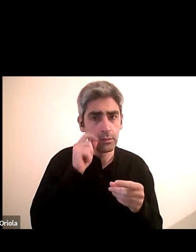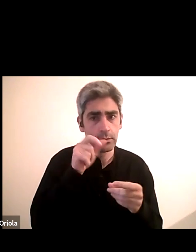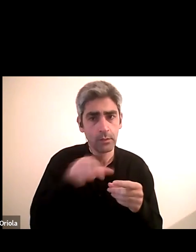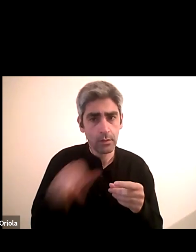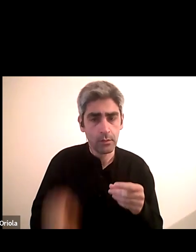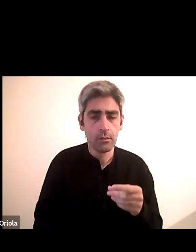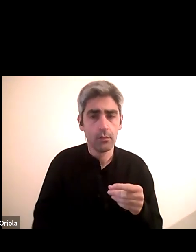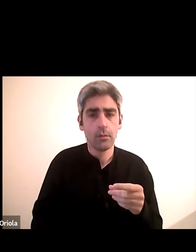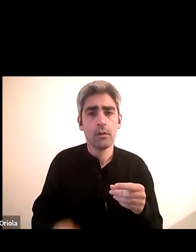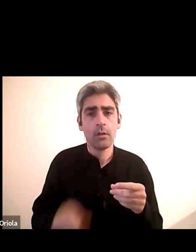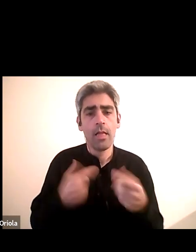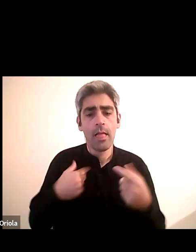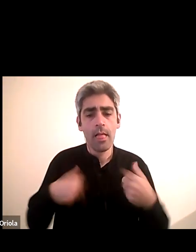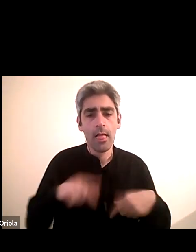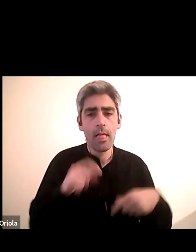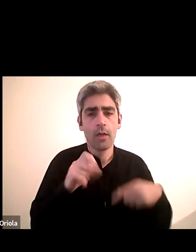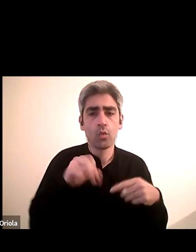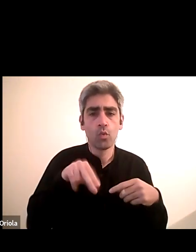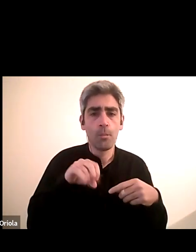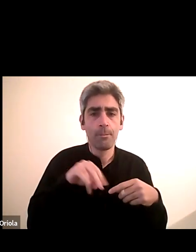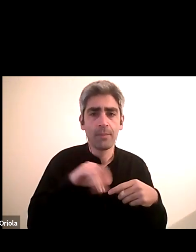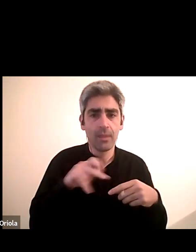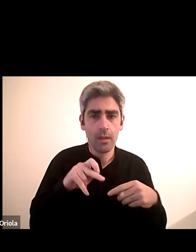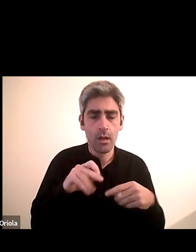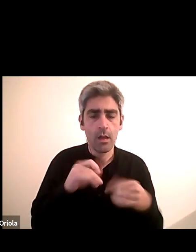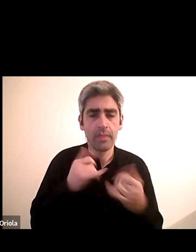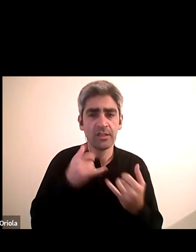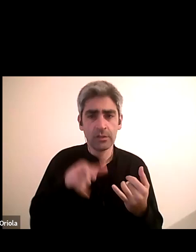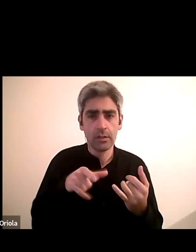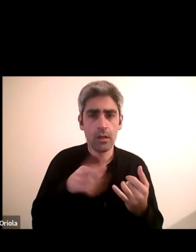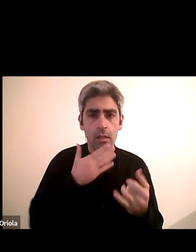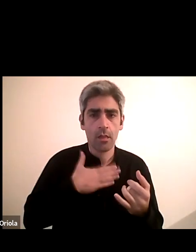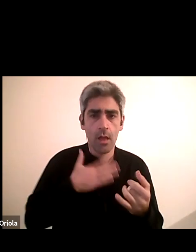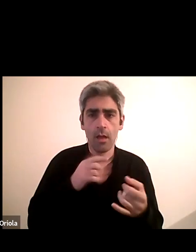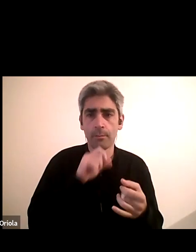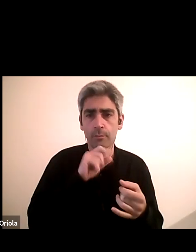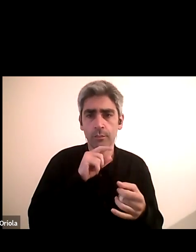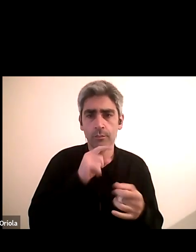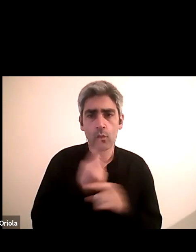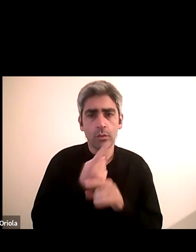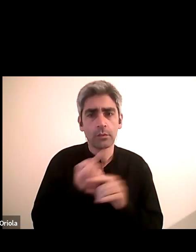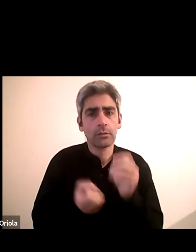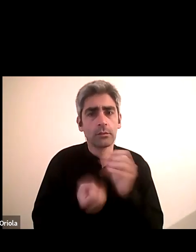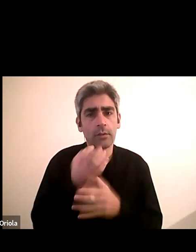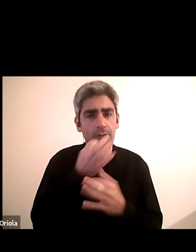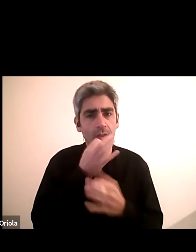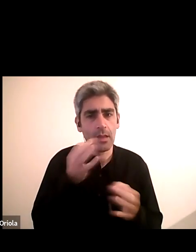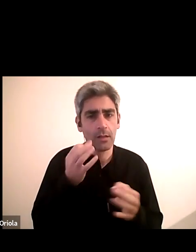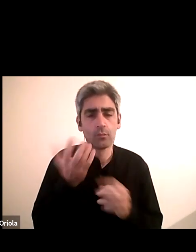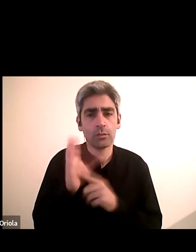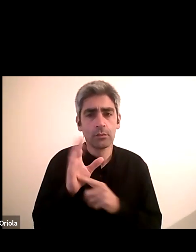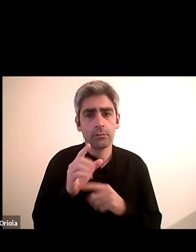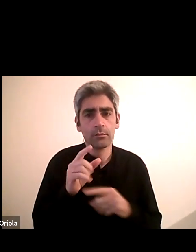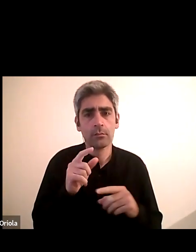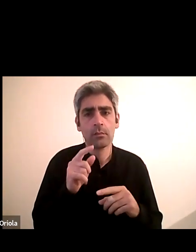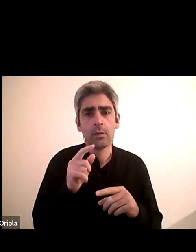A ergonomia digital, que tem permitido coisas fantásticas como a concepção de exoesqueletos,